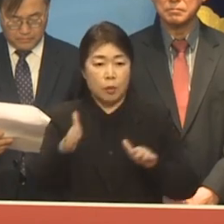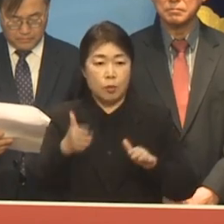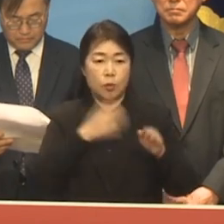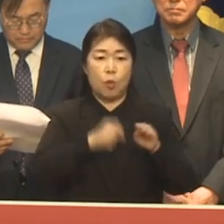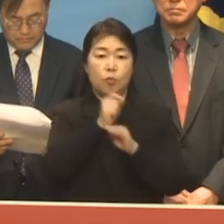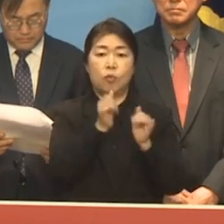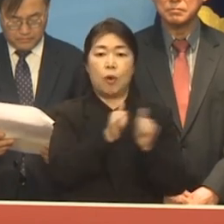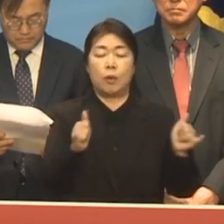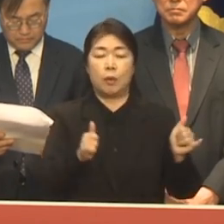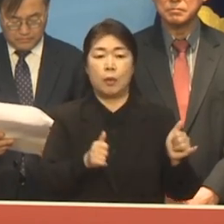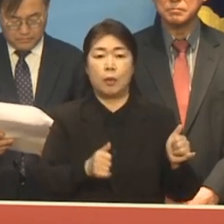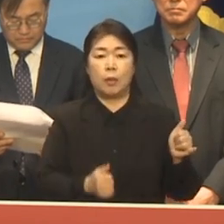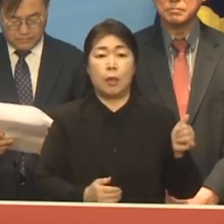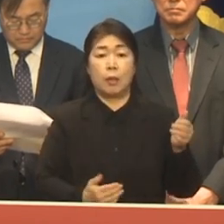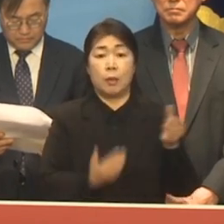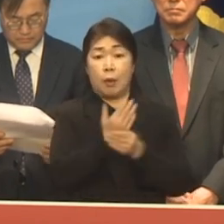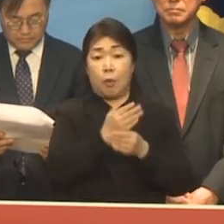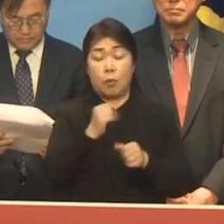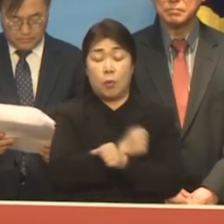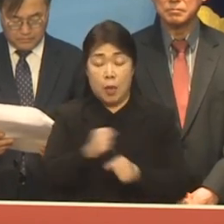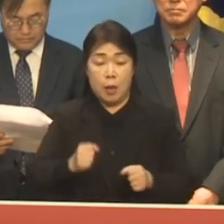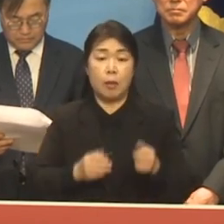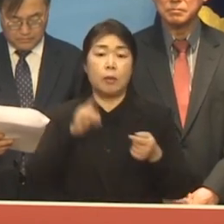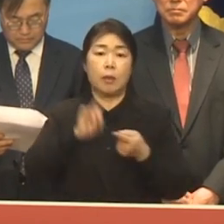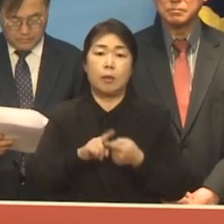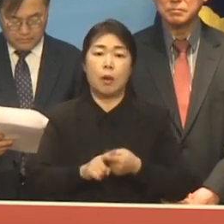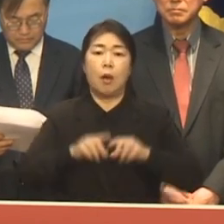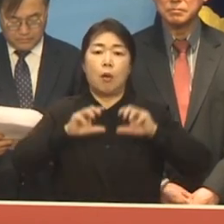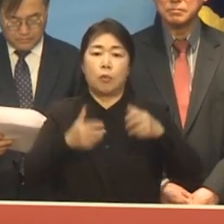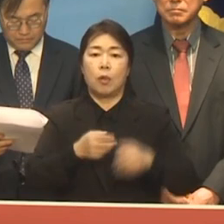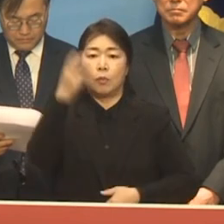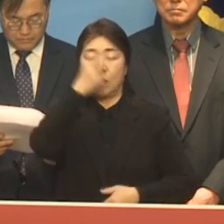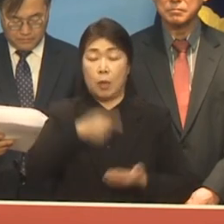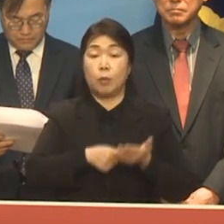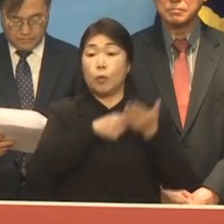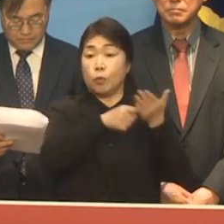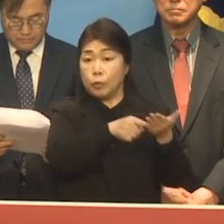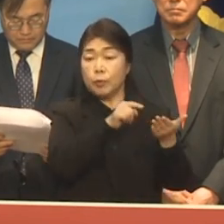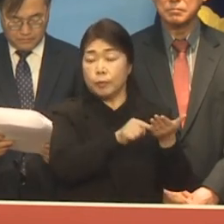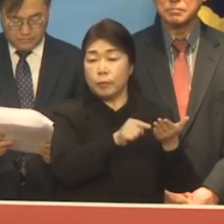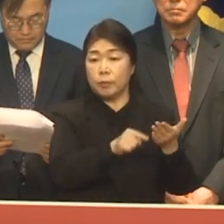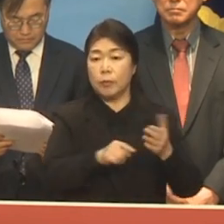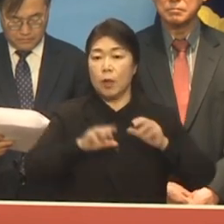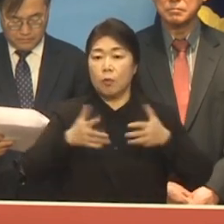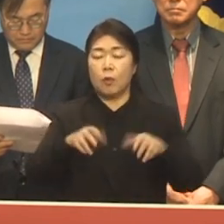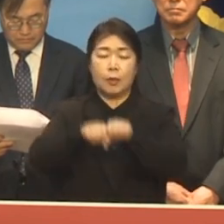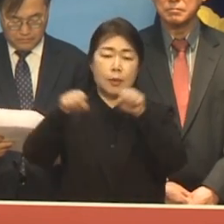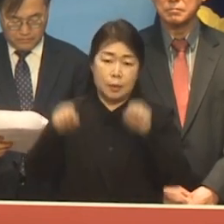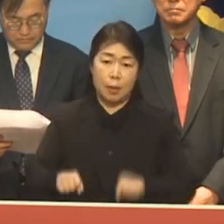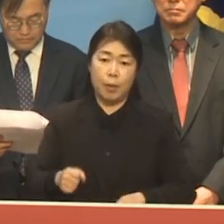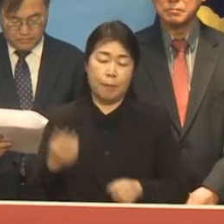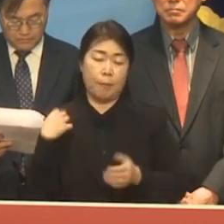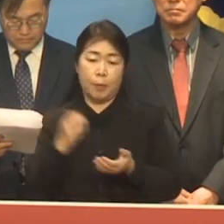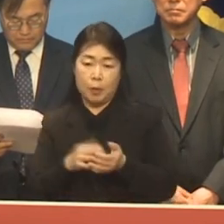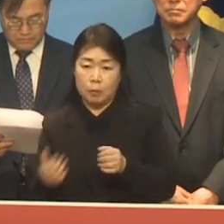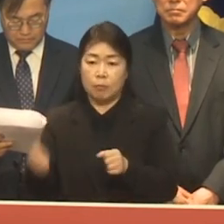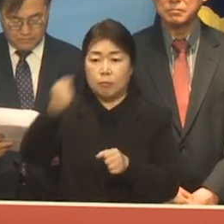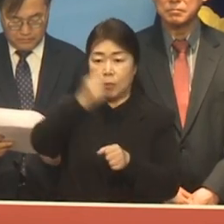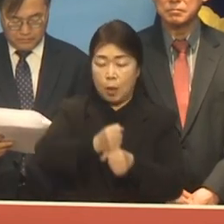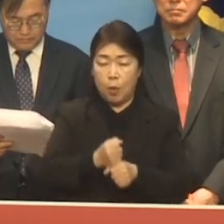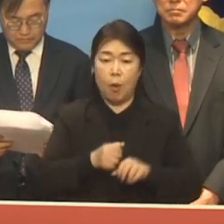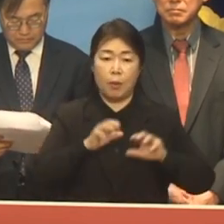공무원 은폐 조작 사건에 대한 국정조사 요구는 국가 시스템을 복원하고